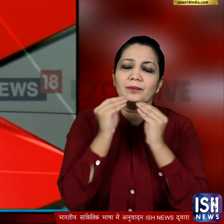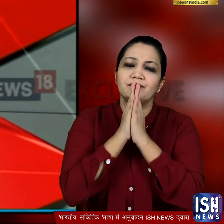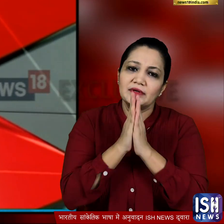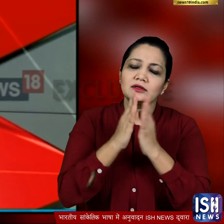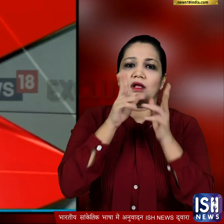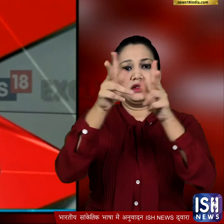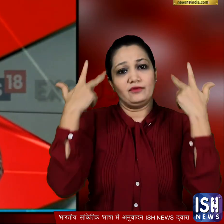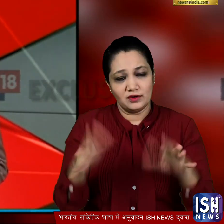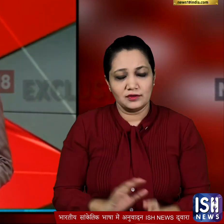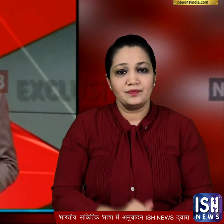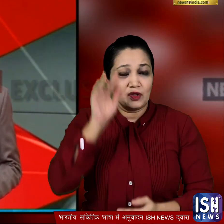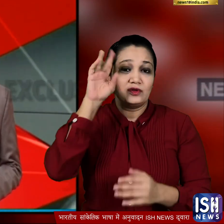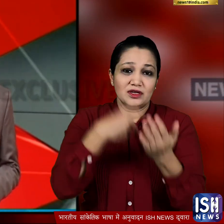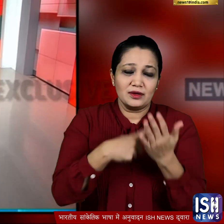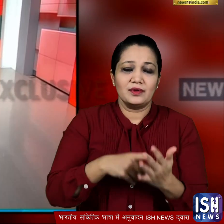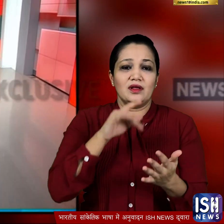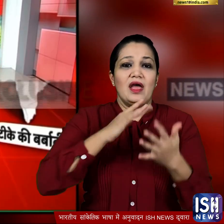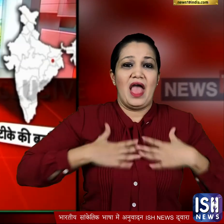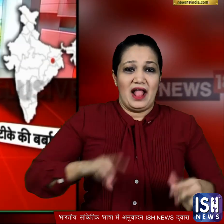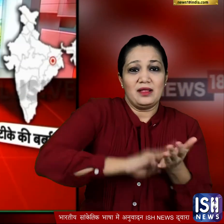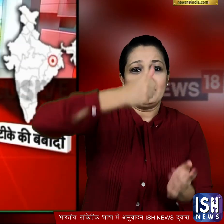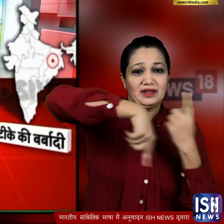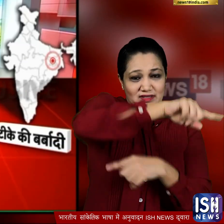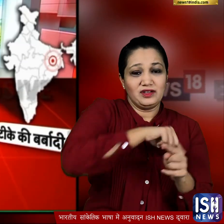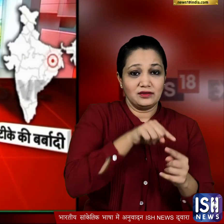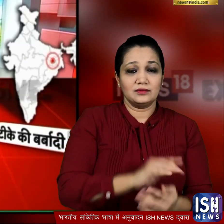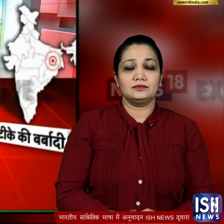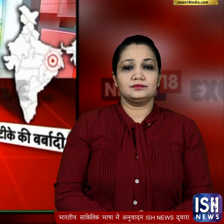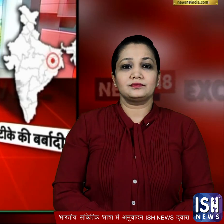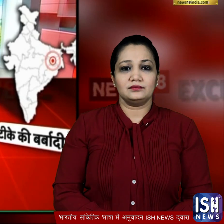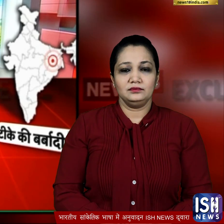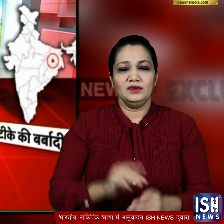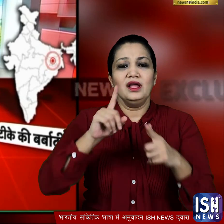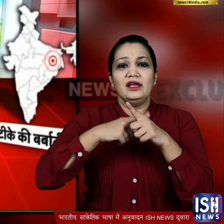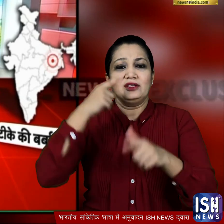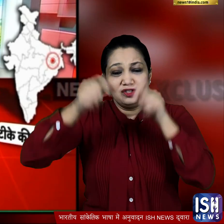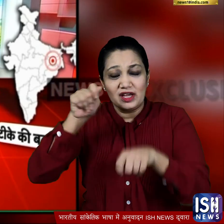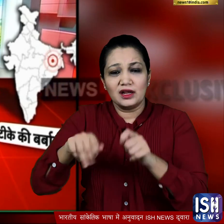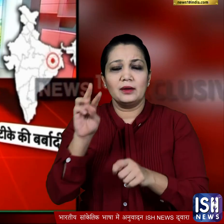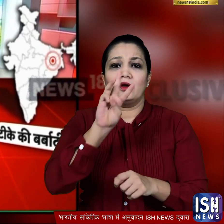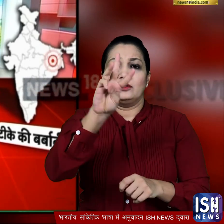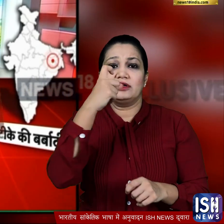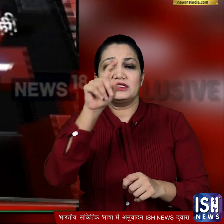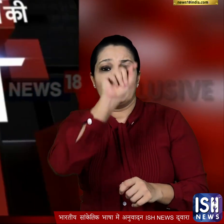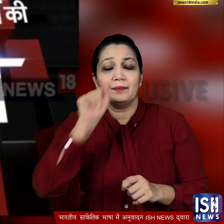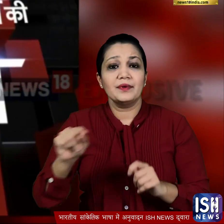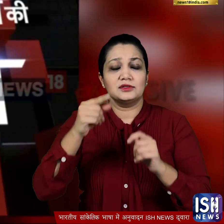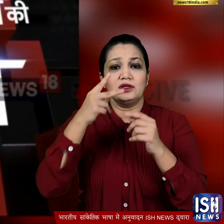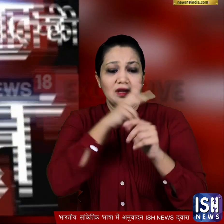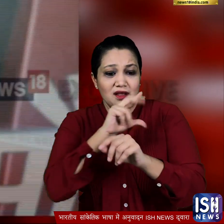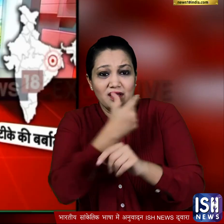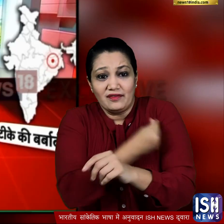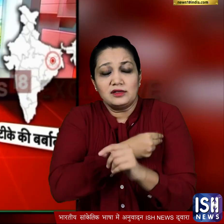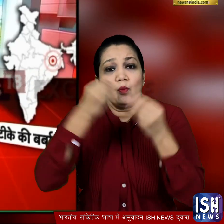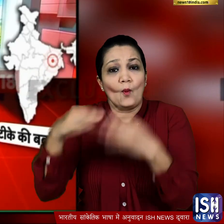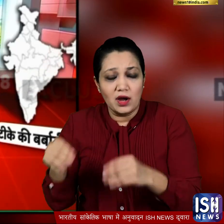रोकने की अपील की। न्यूज़ 18 के रवि सिंह की रिपोर्ट है कि केंद्रीय स्वास्थ्य मंत्रालय की ओर से बताया गया कि झारखंड में करीब 37% टीके की बर्बादी